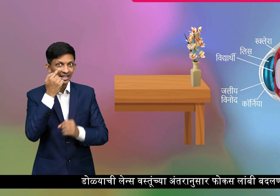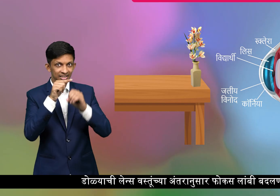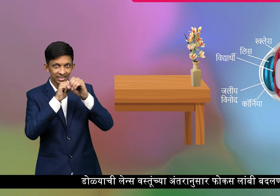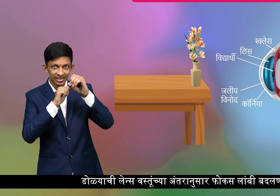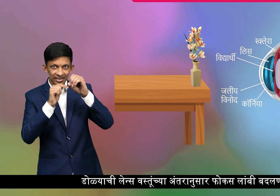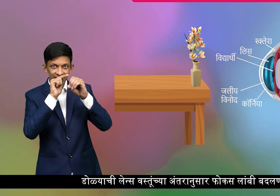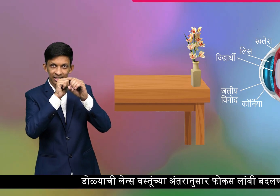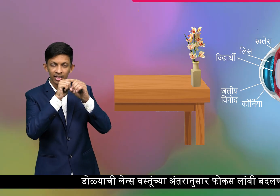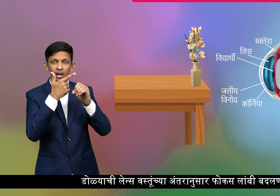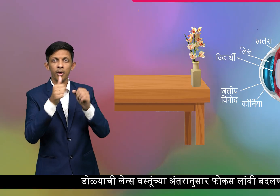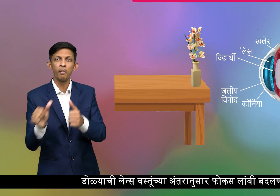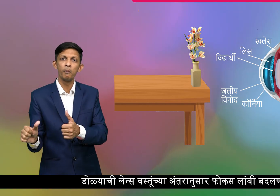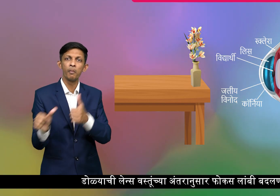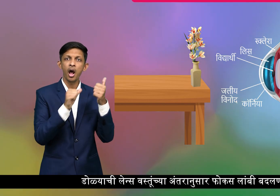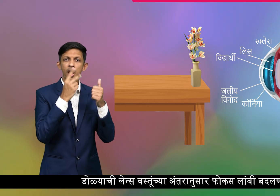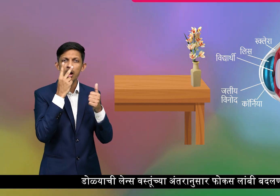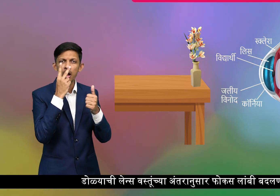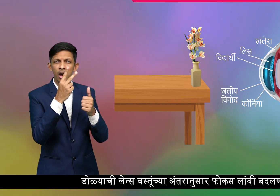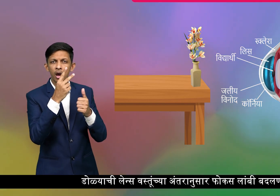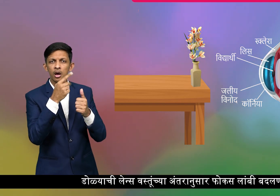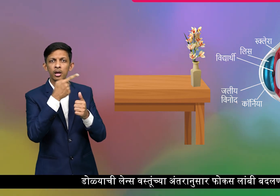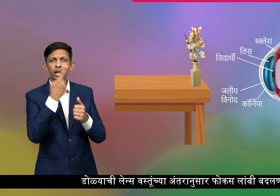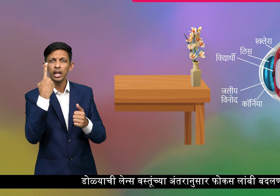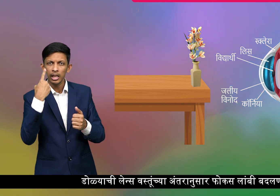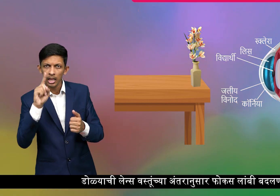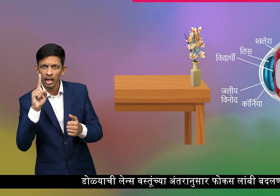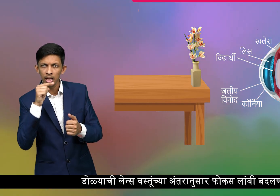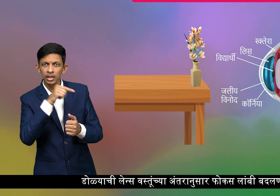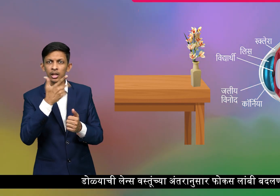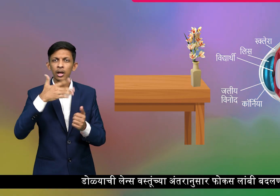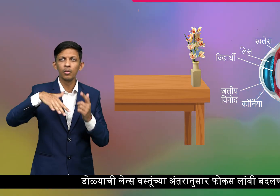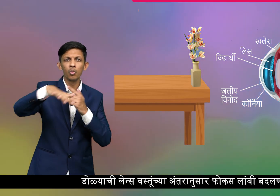डोळ्याची लेन्स वस्तूंच्या अंतरानुसार फोकस लांबी बदलण्यासाठी